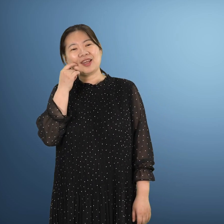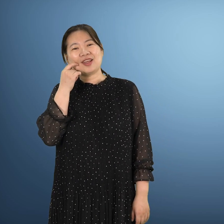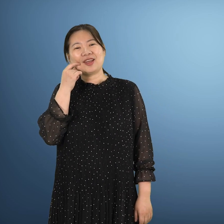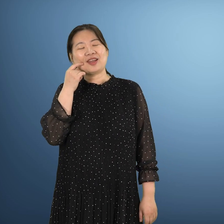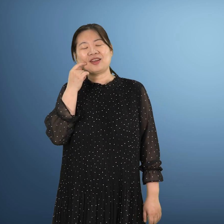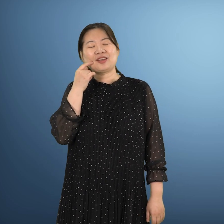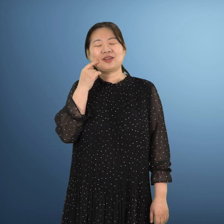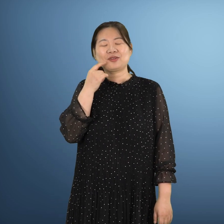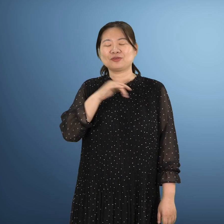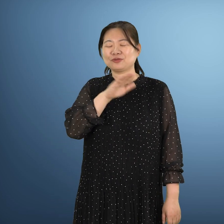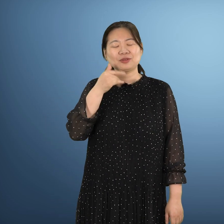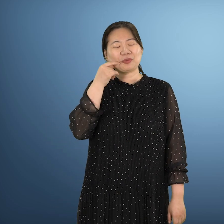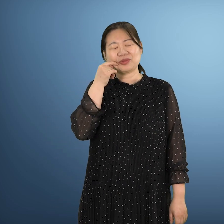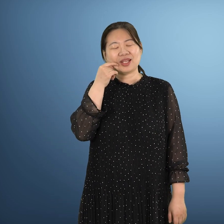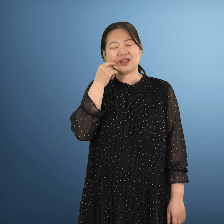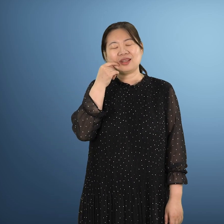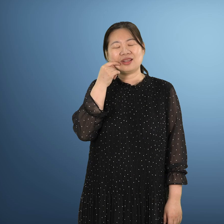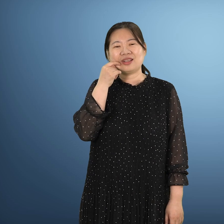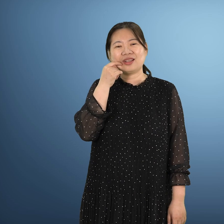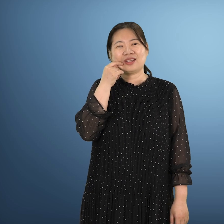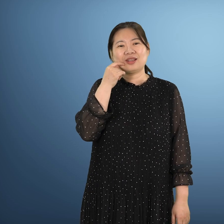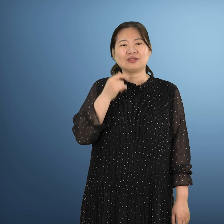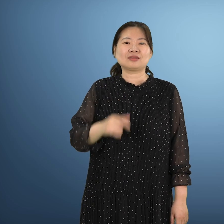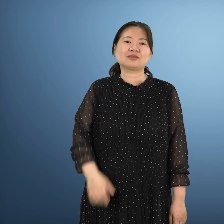가능한 범주가 아니에요.